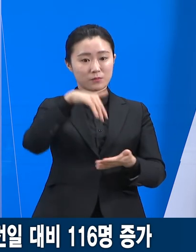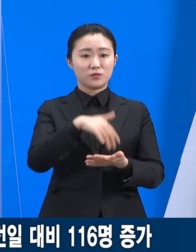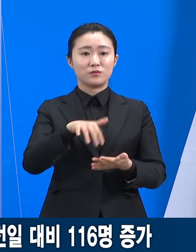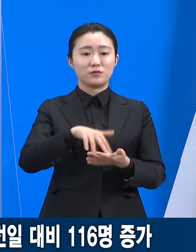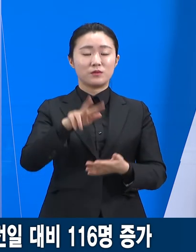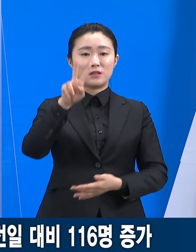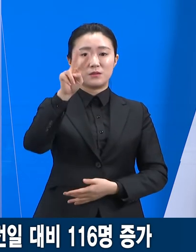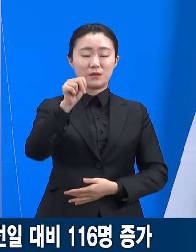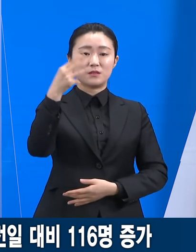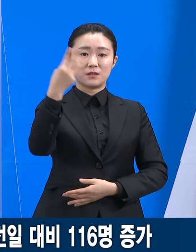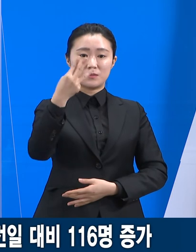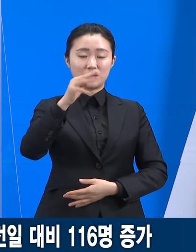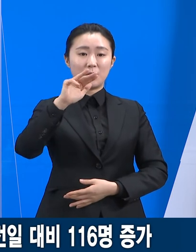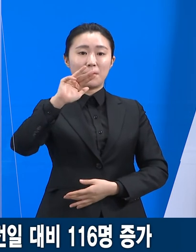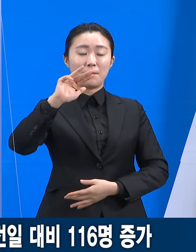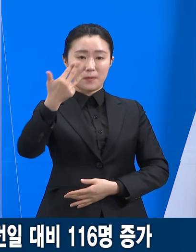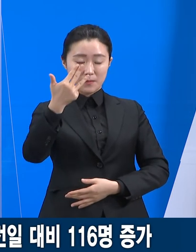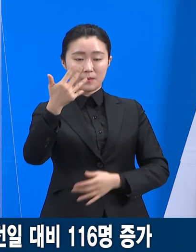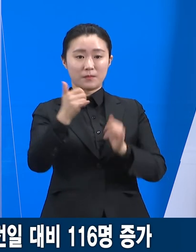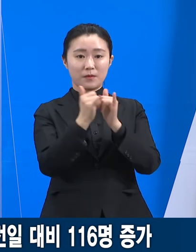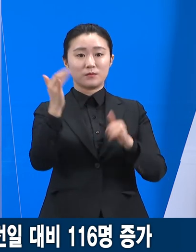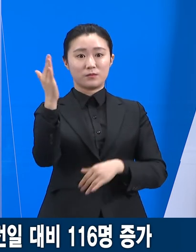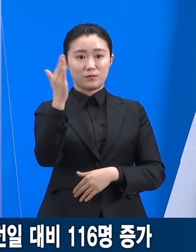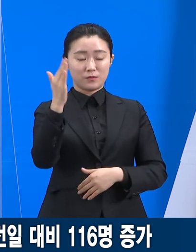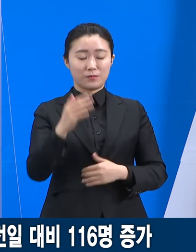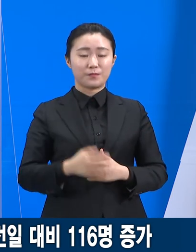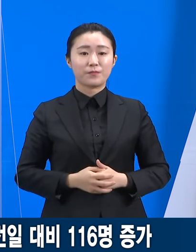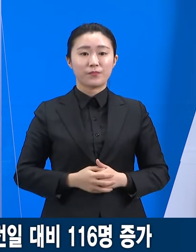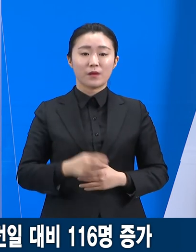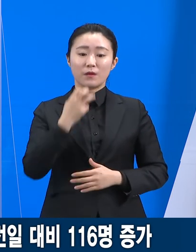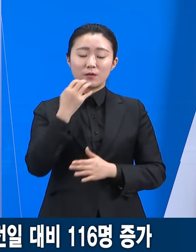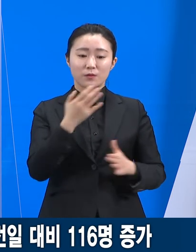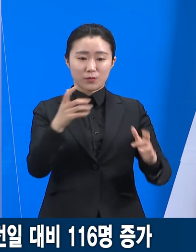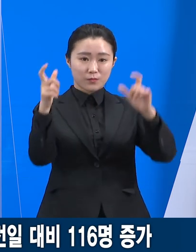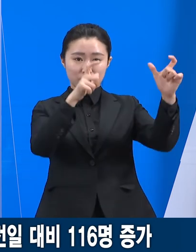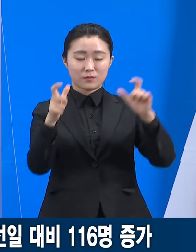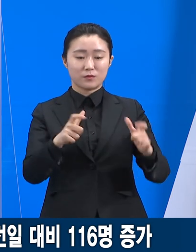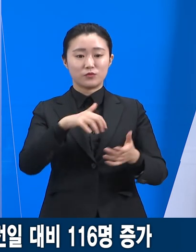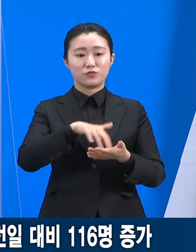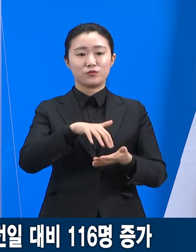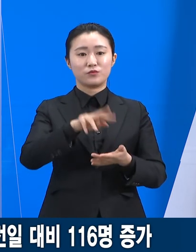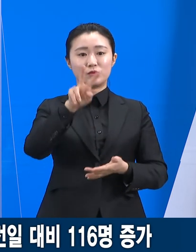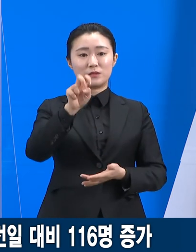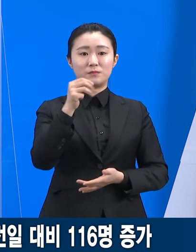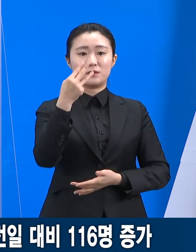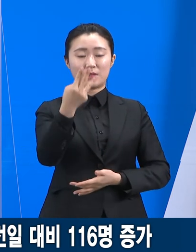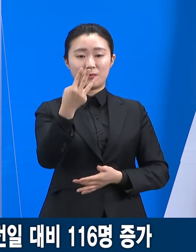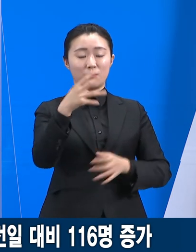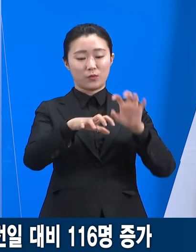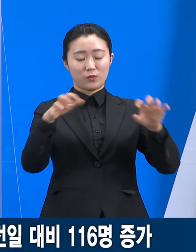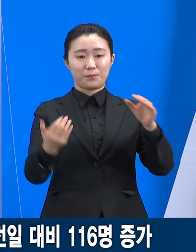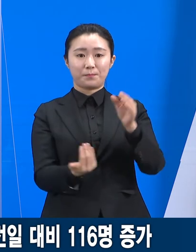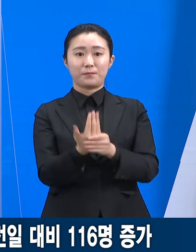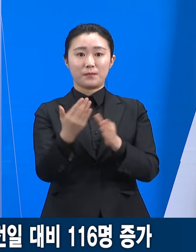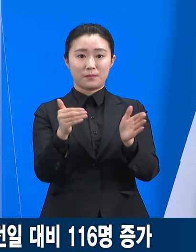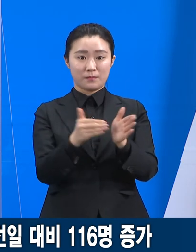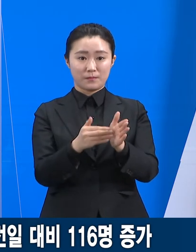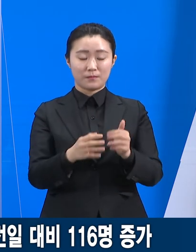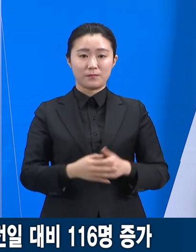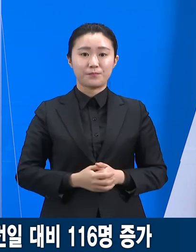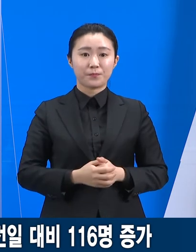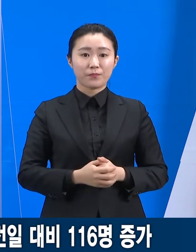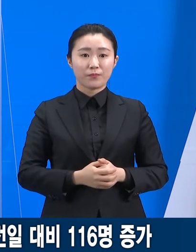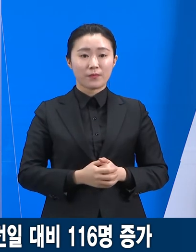23,829명입니다. 도내 23개 시군에서 확진자가 발생하였습니다. 국내 발생이